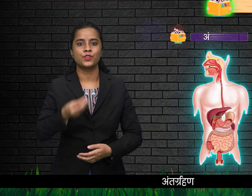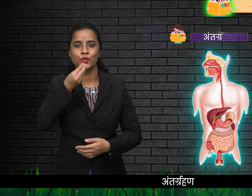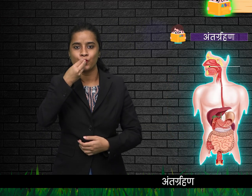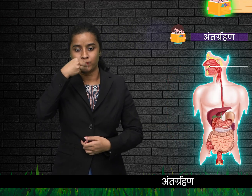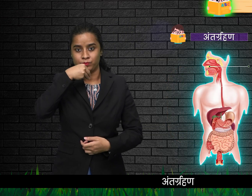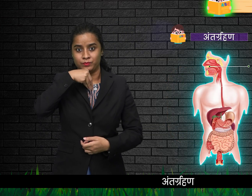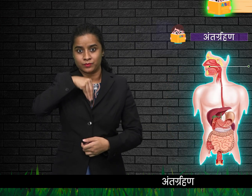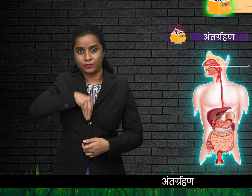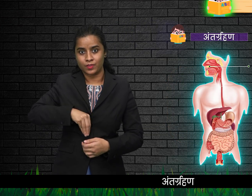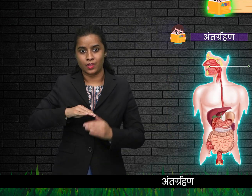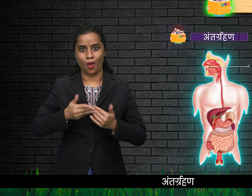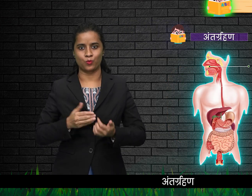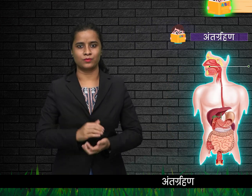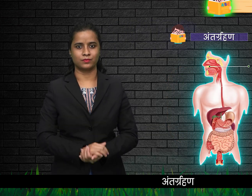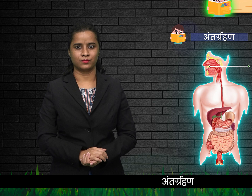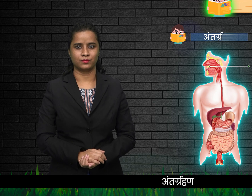अंतर्ग्रहण,